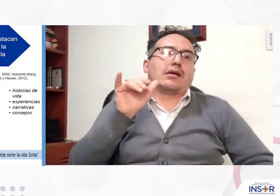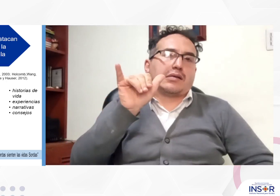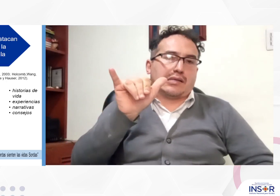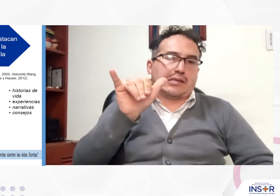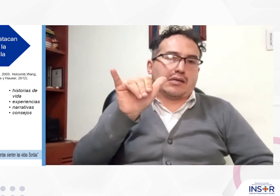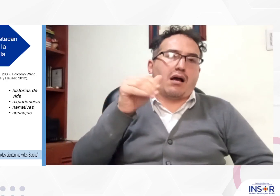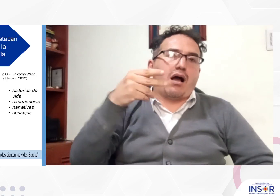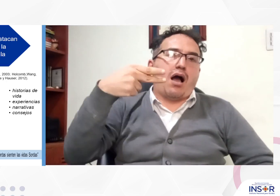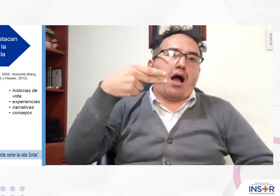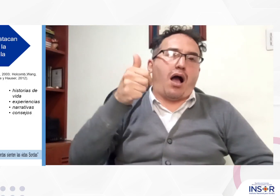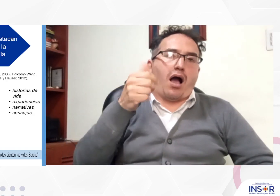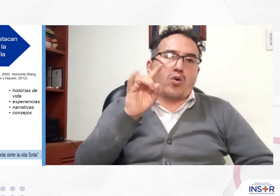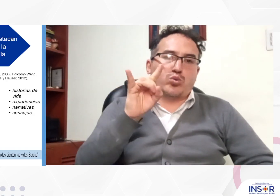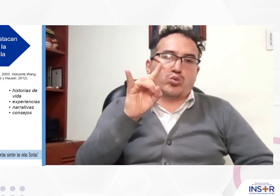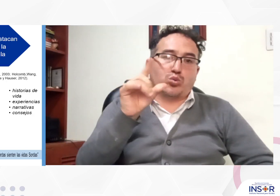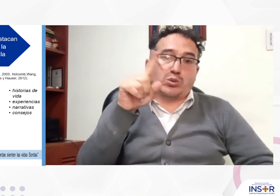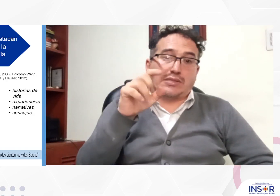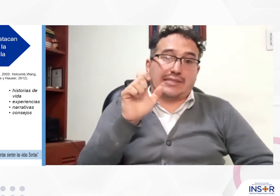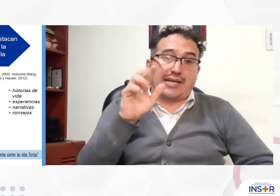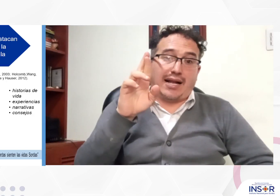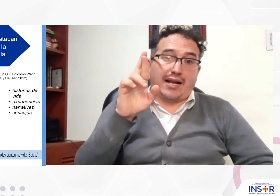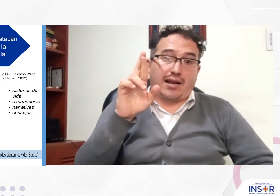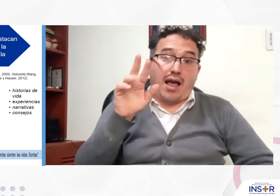a Mickey,